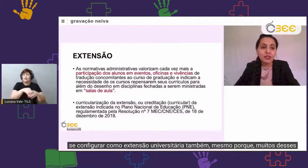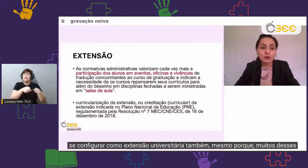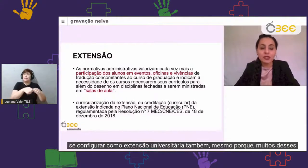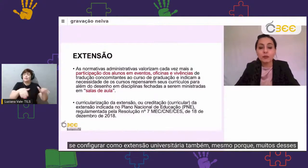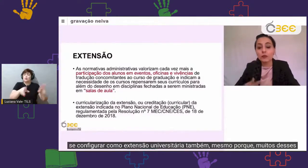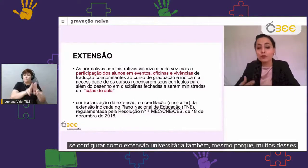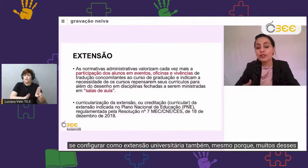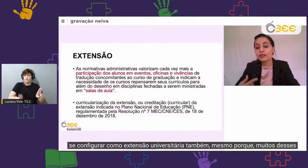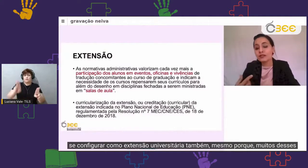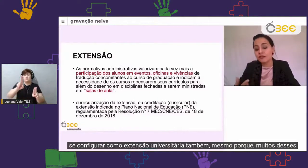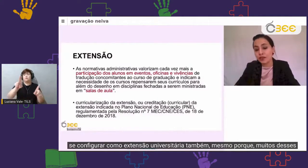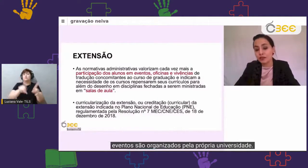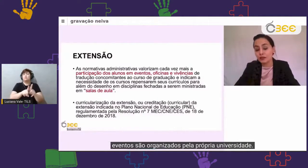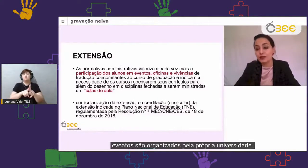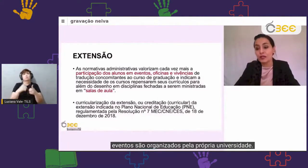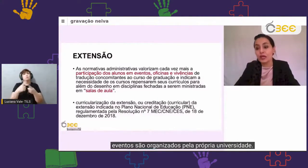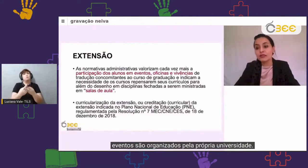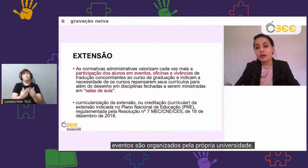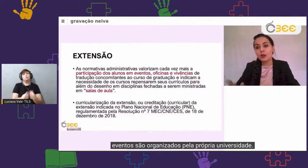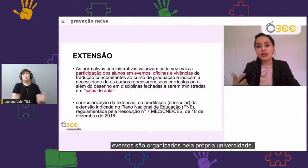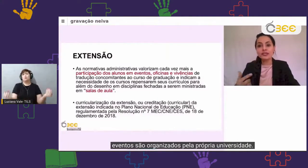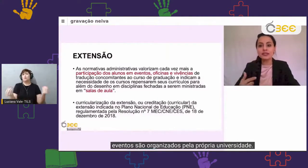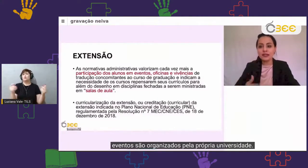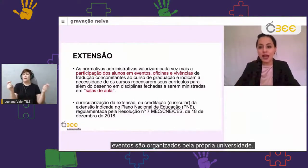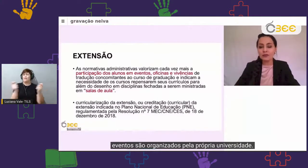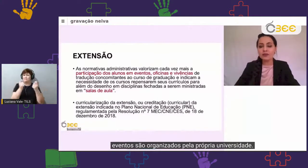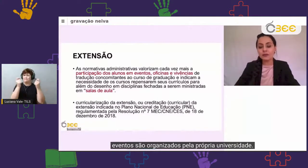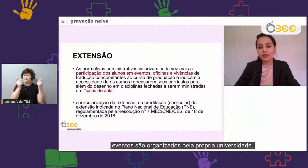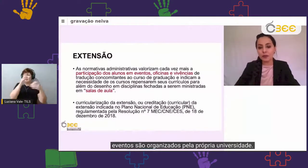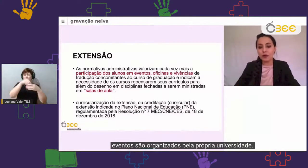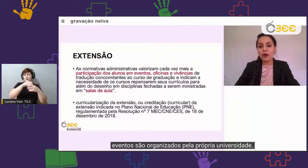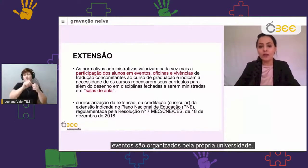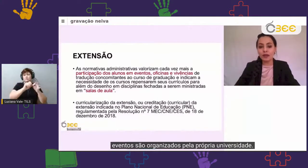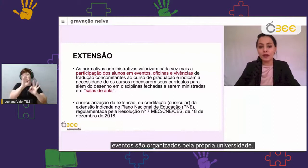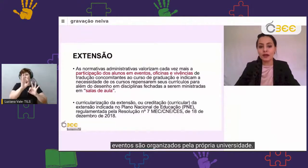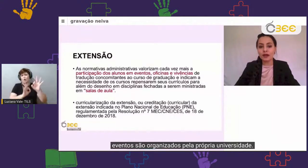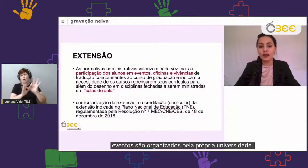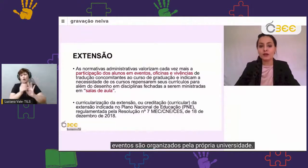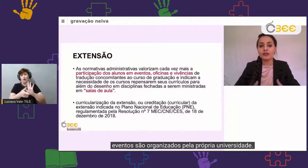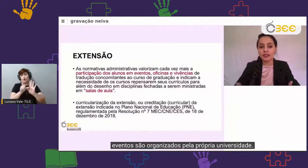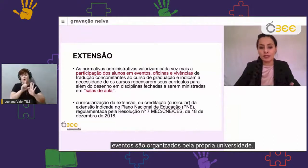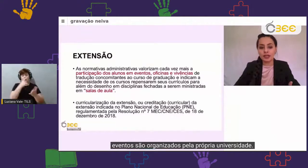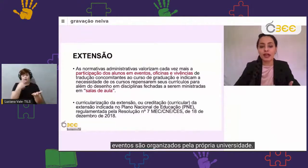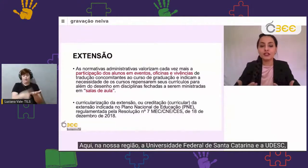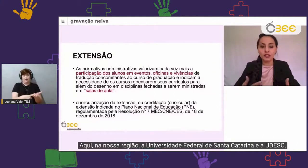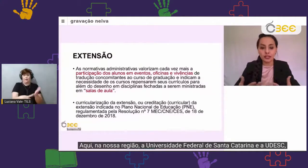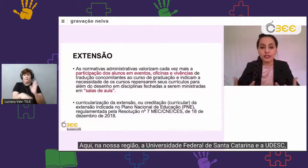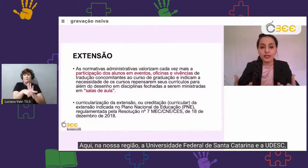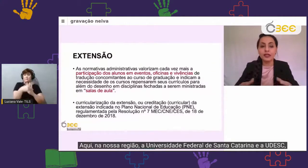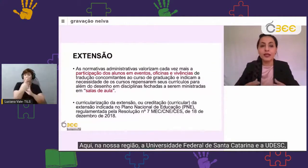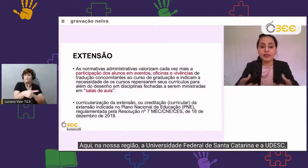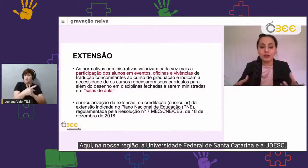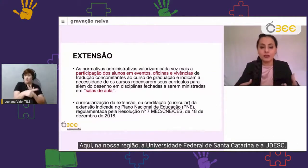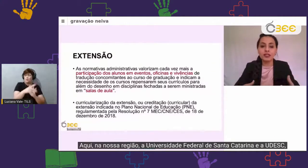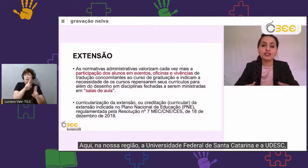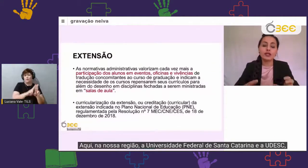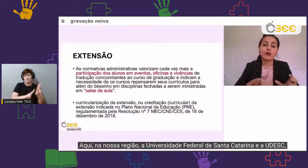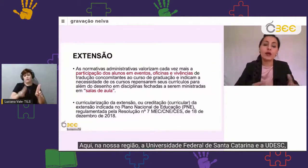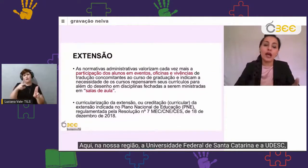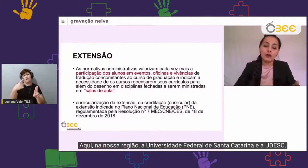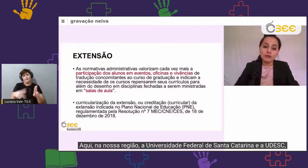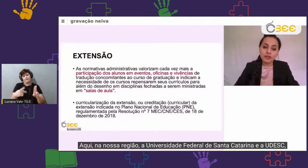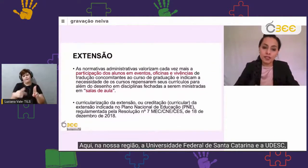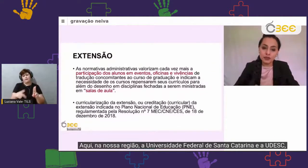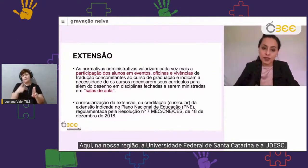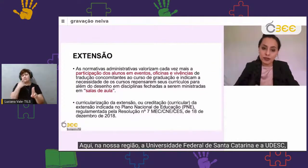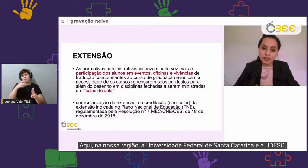universitária também, mesmo porque muitos desses eventos são organizados pela própria universidade aqui, né, na nossa